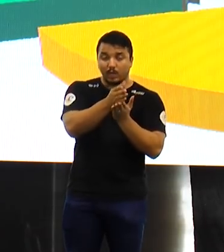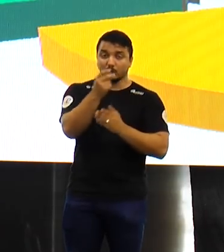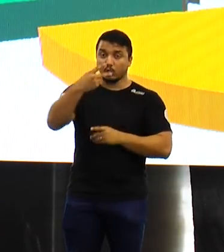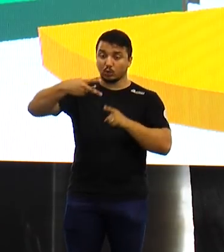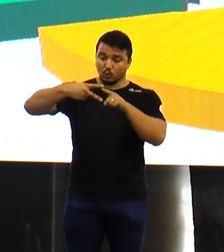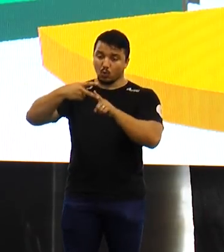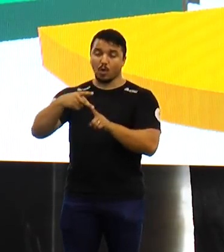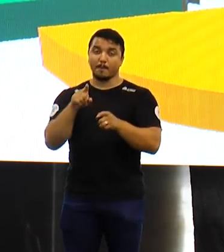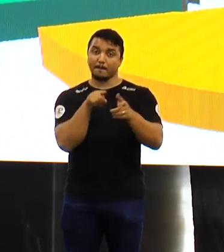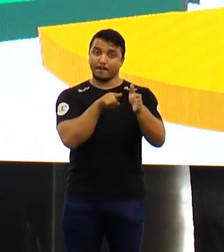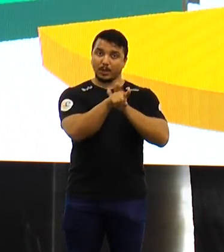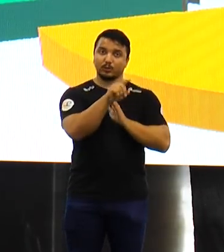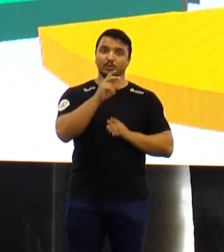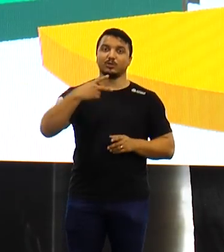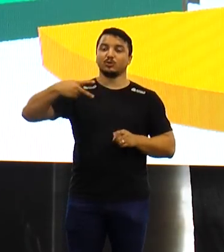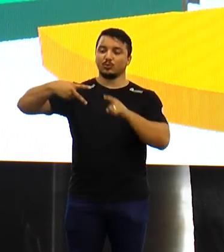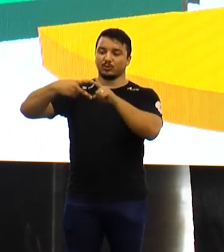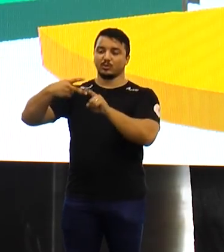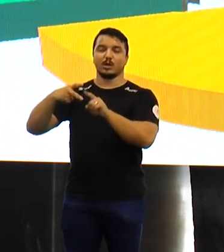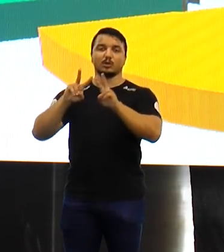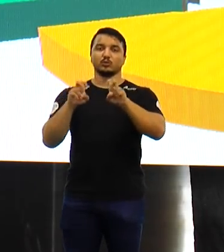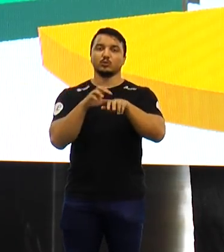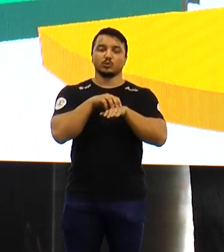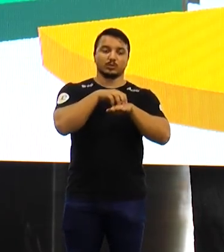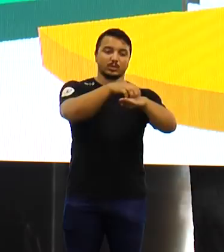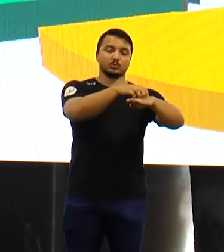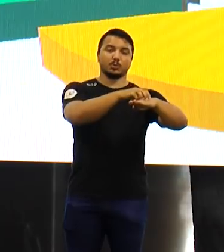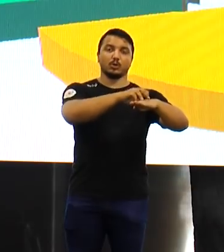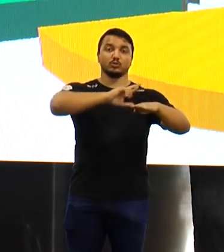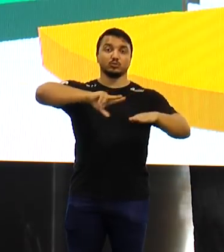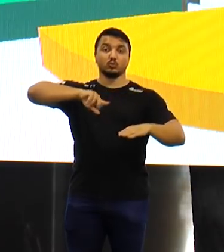2 questões falando sobre transporte. E